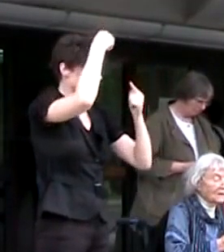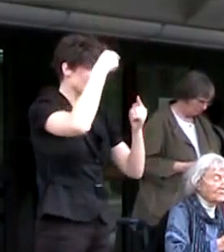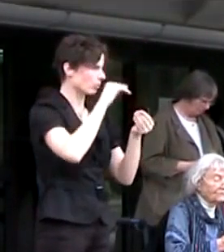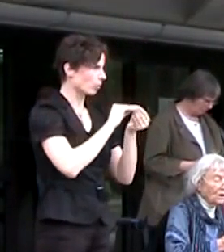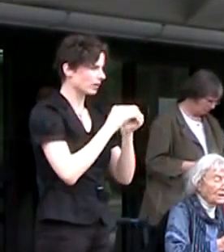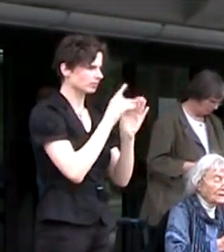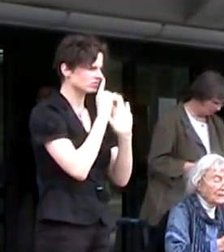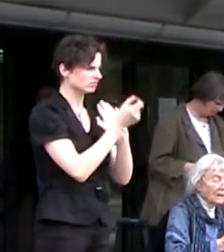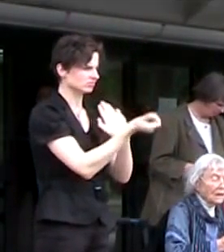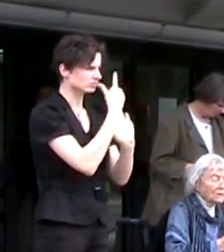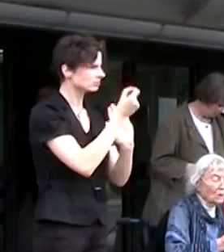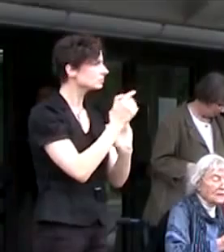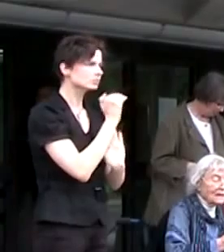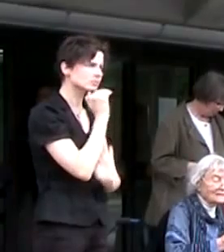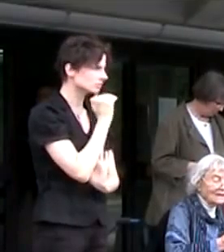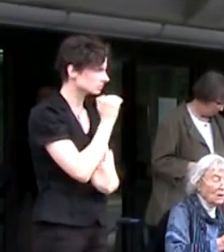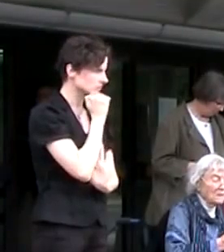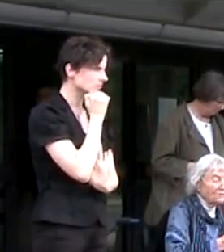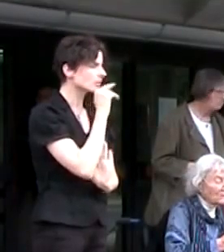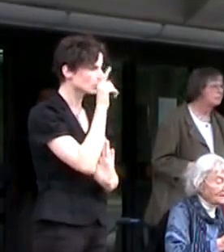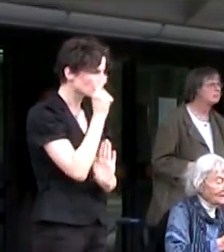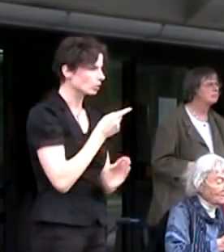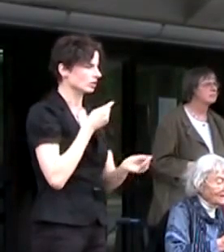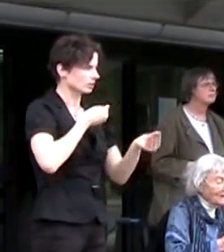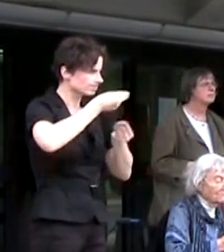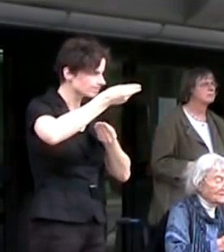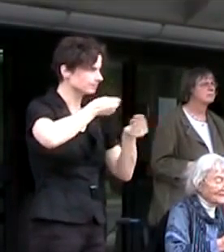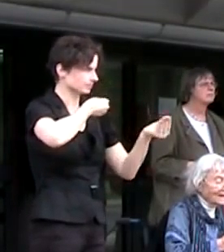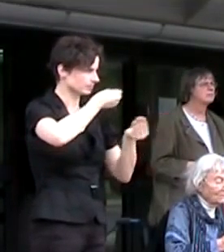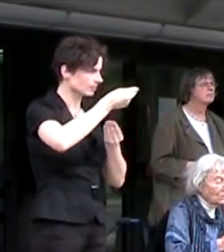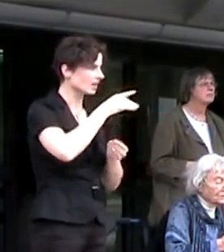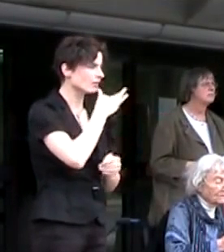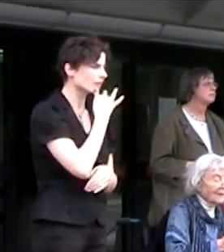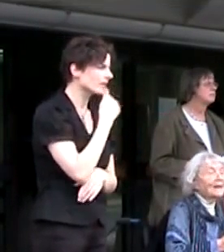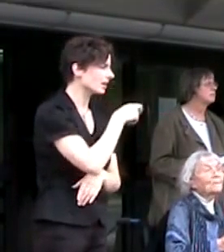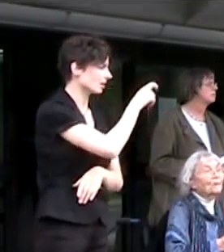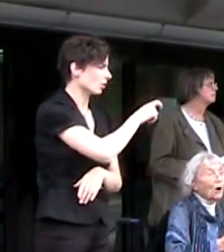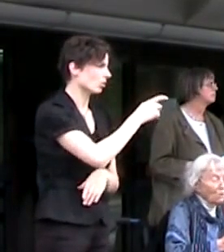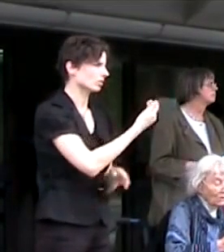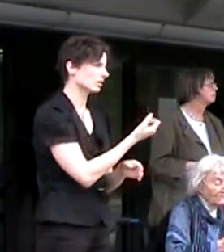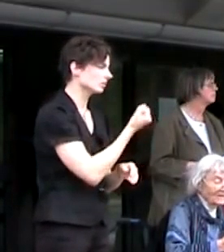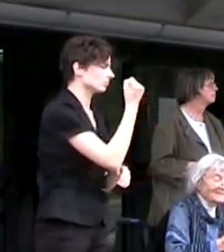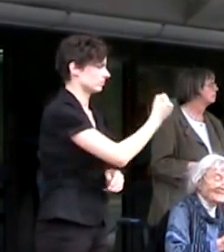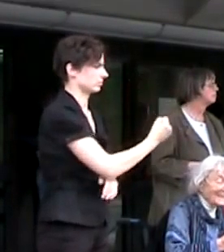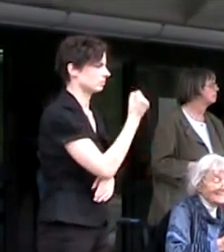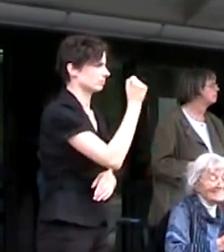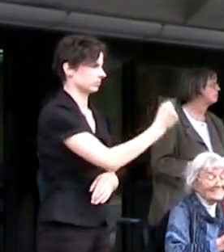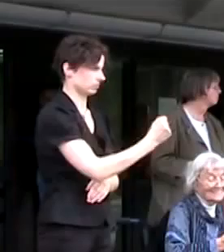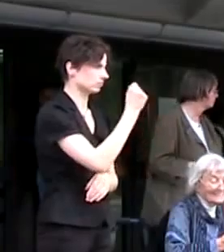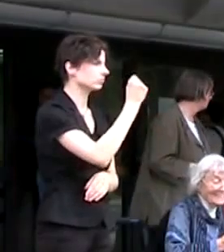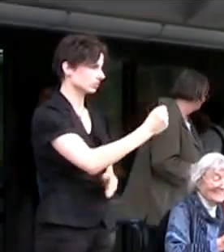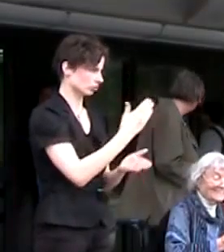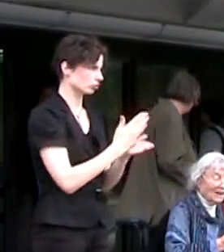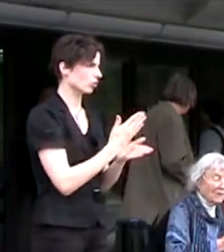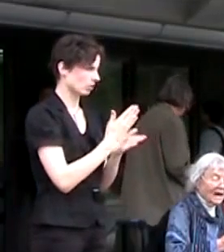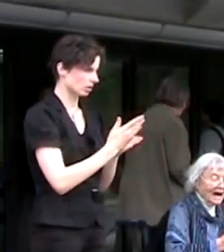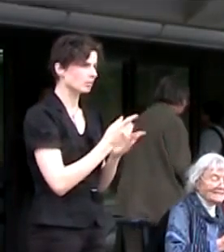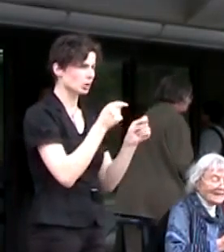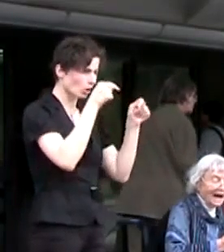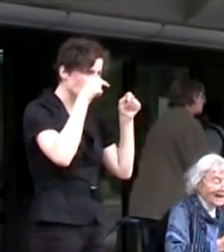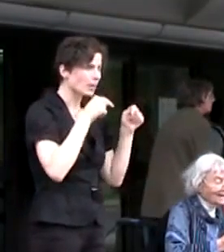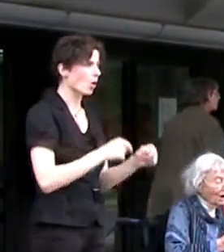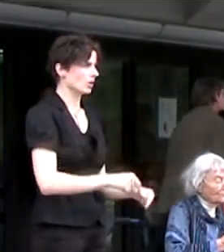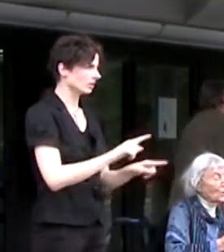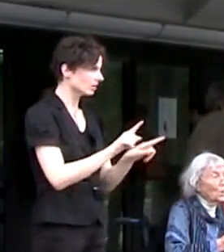und ihren Folgen, die Euthanasieopfer mit ihrem Leben bezahlen mussten, brauchen wir nichts dringender